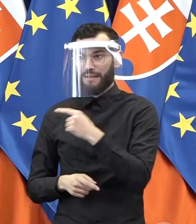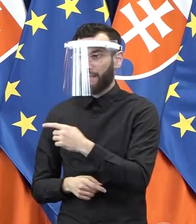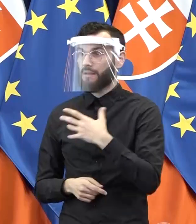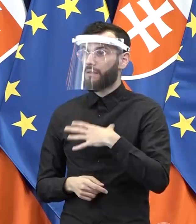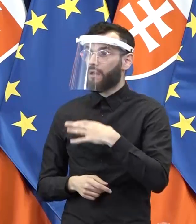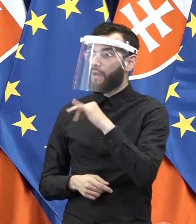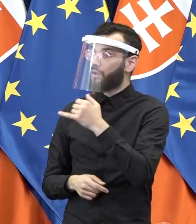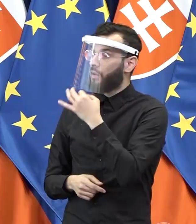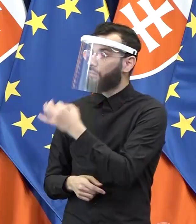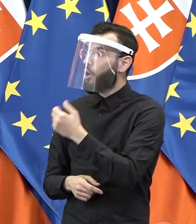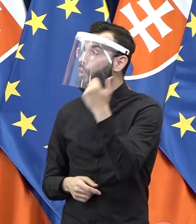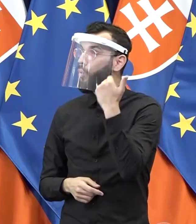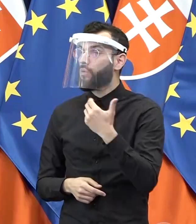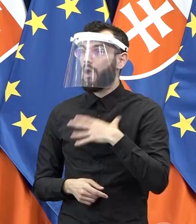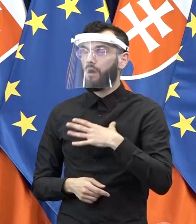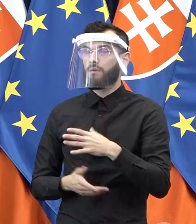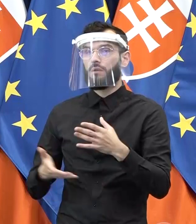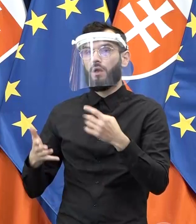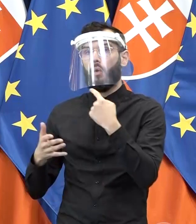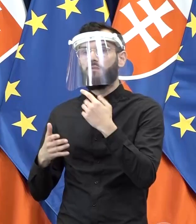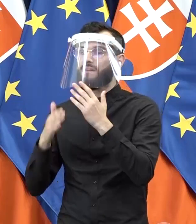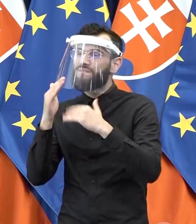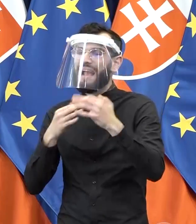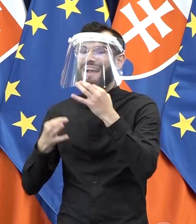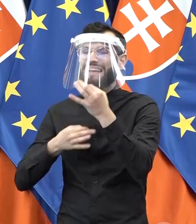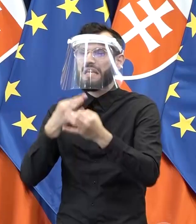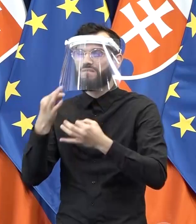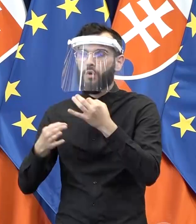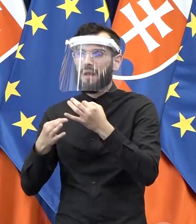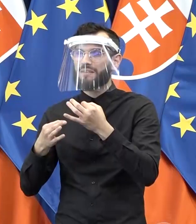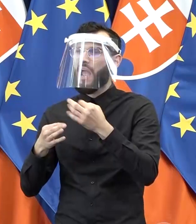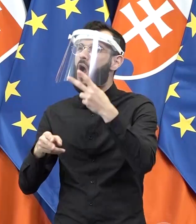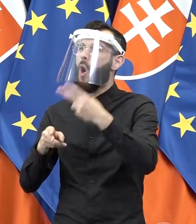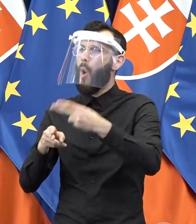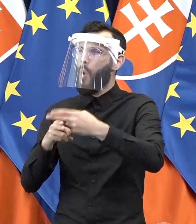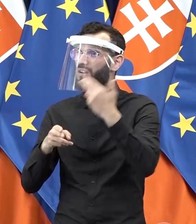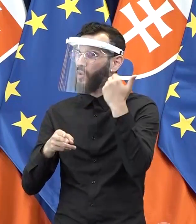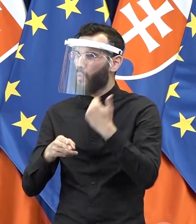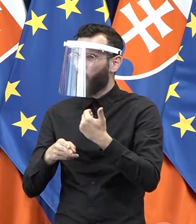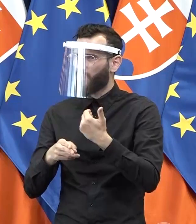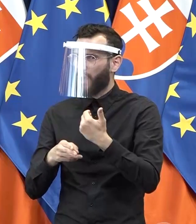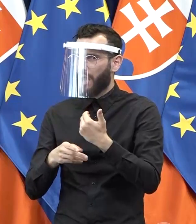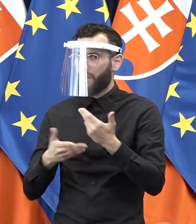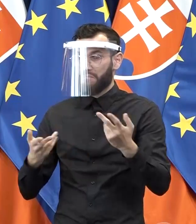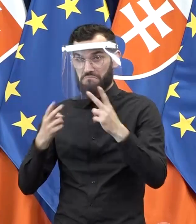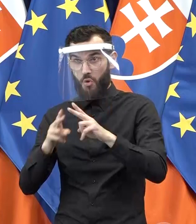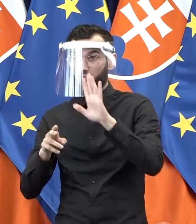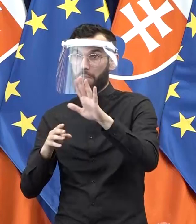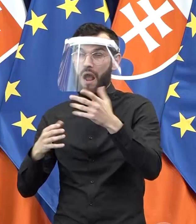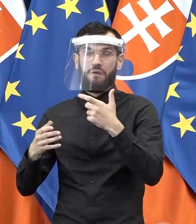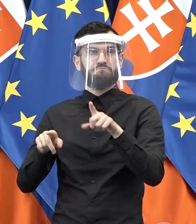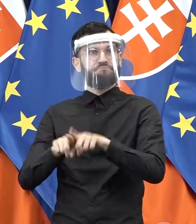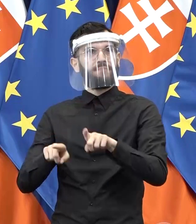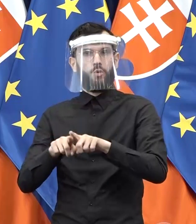Televízia, Teatri. Ľudia by chceli mať možno viac informácií o nákazených. prichádza možno do úvahy, že by mali možno nejakú tabuľu